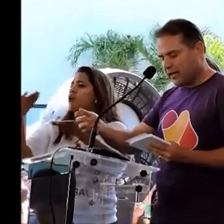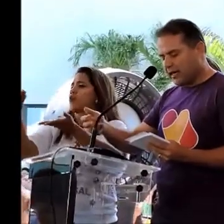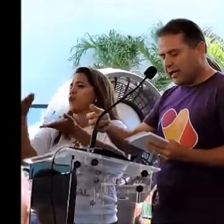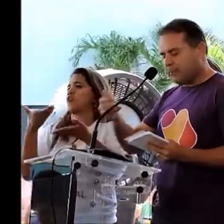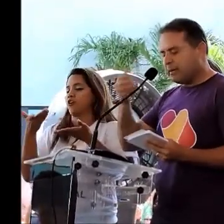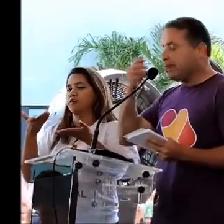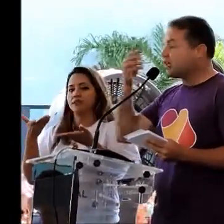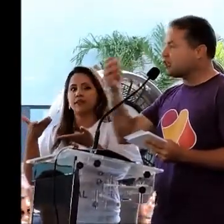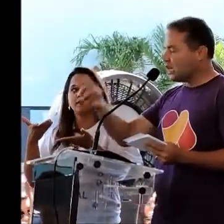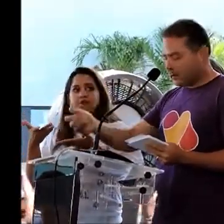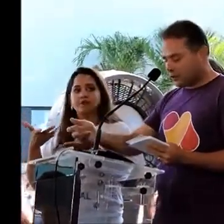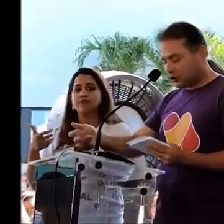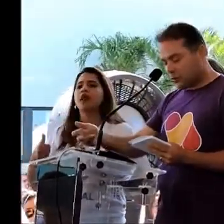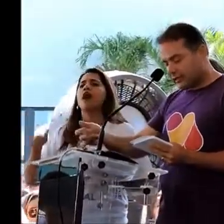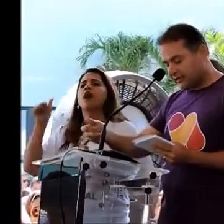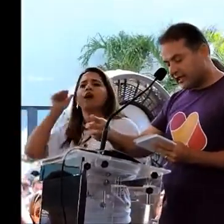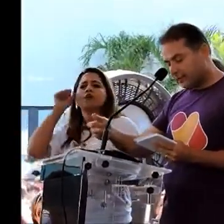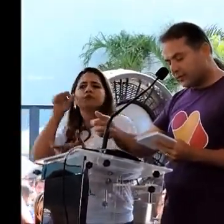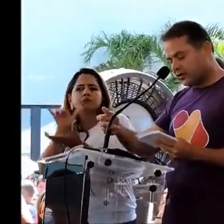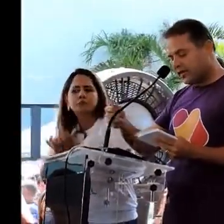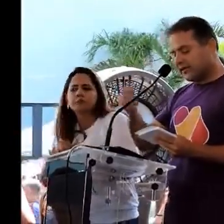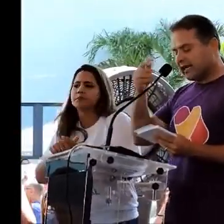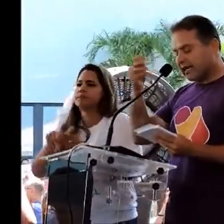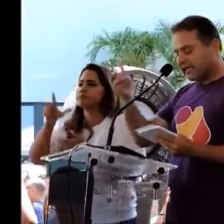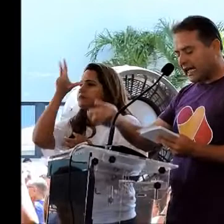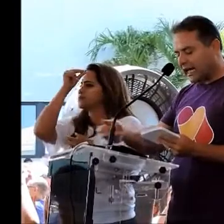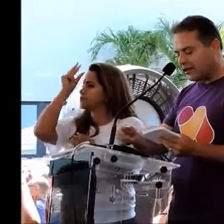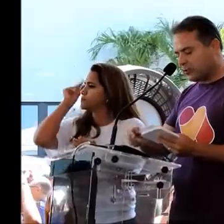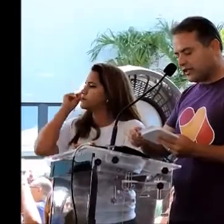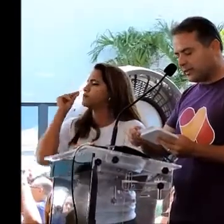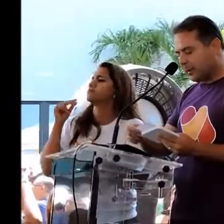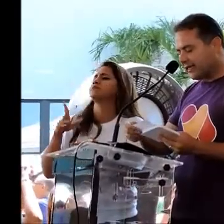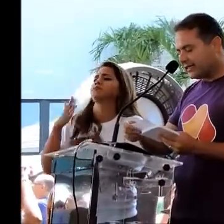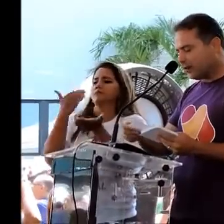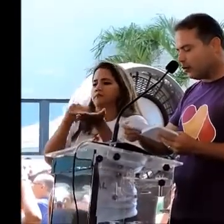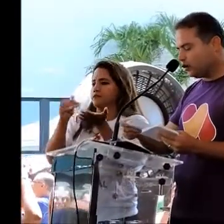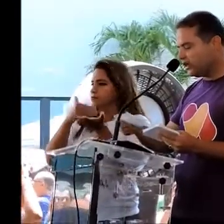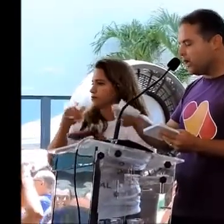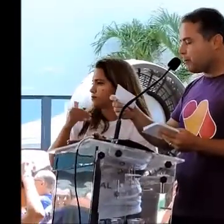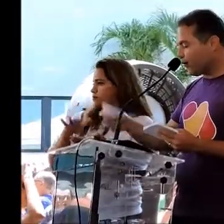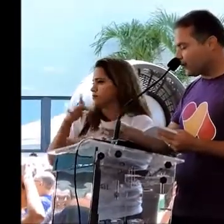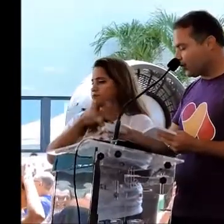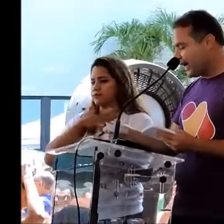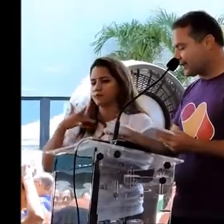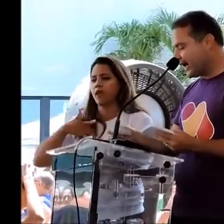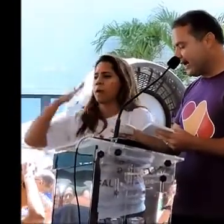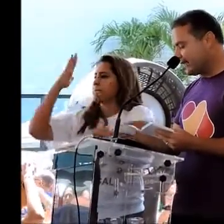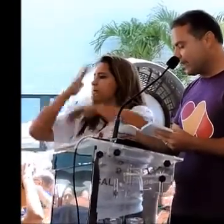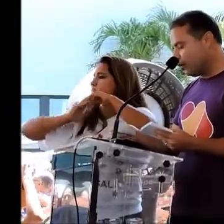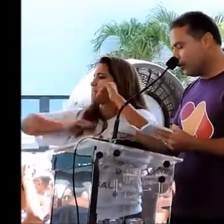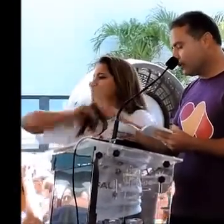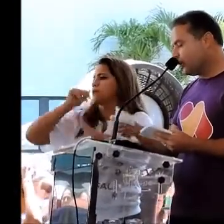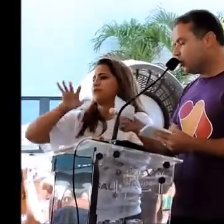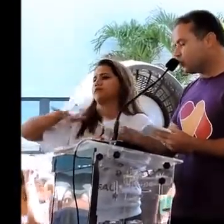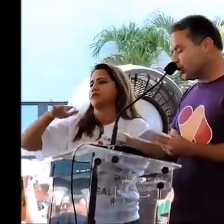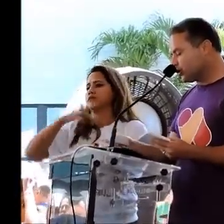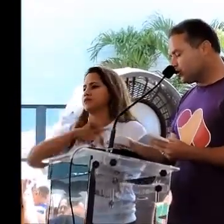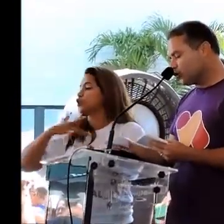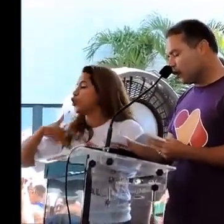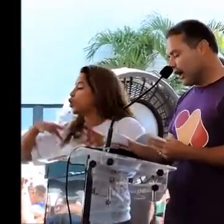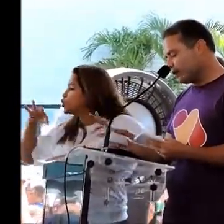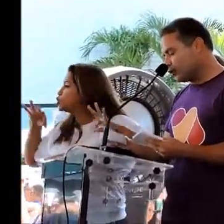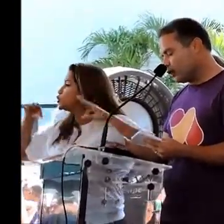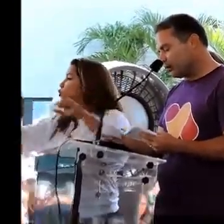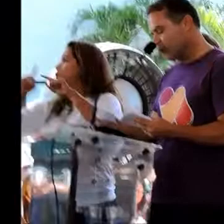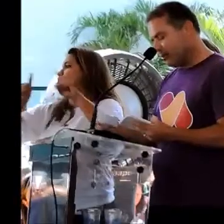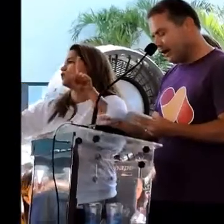convidá-los, primeiras damas dos municípios, secretários municipais de saúde, profissionais da área de saúde, todos